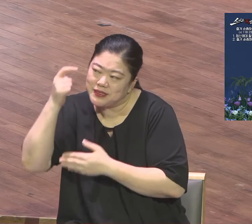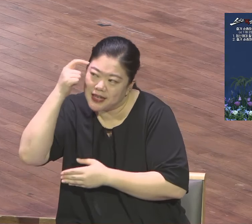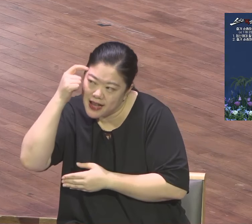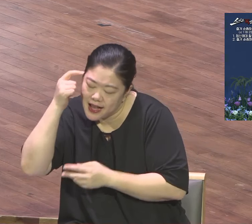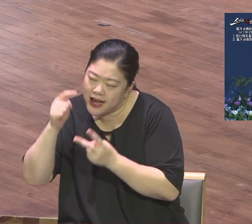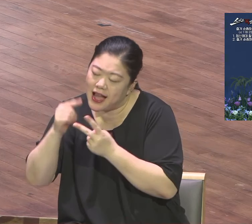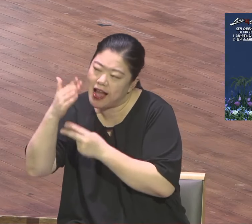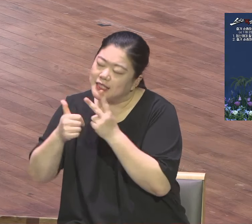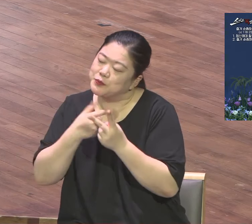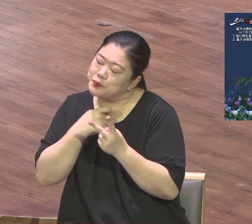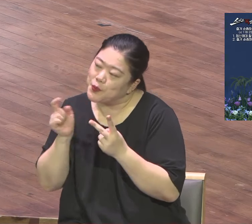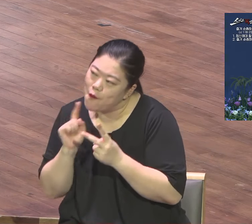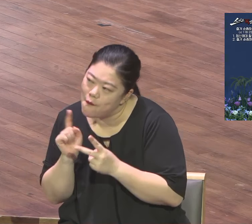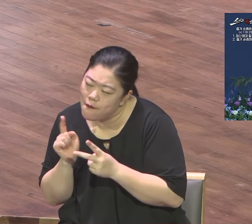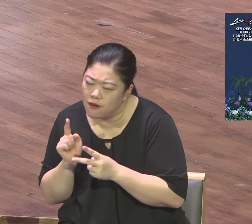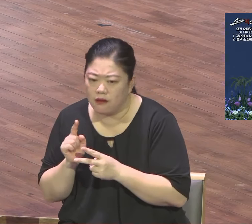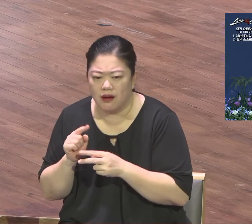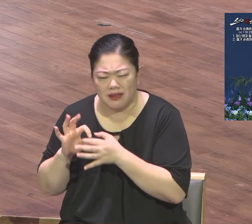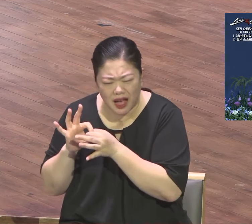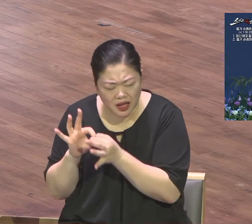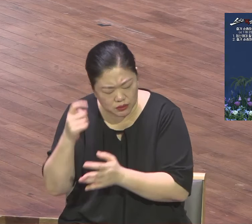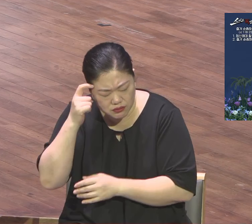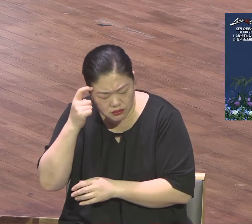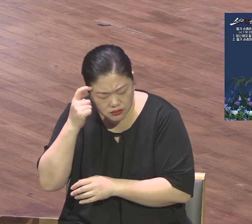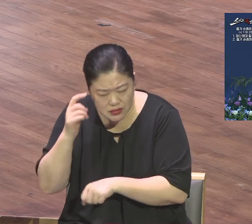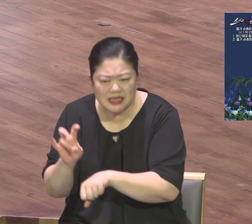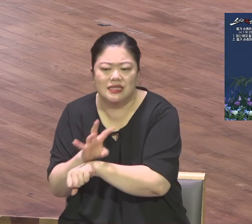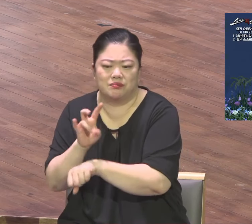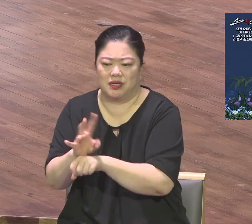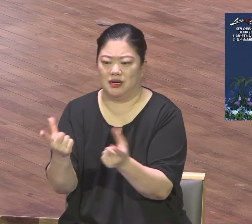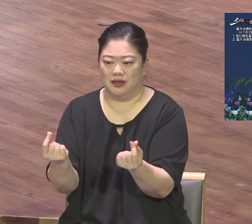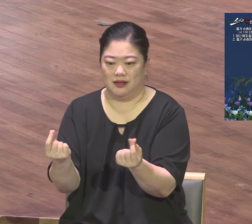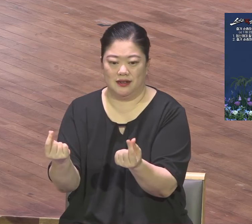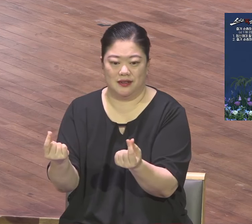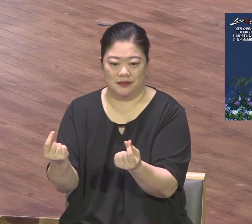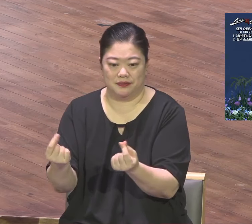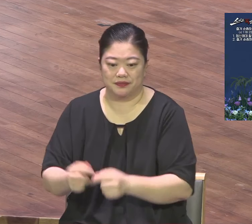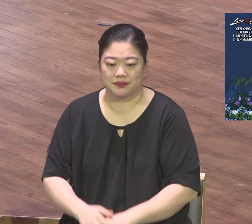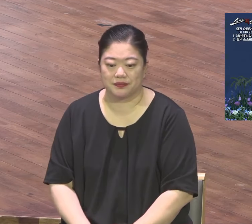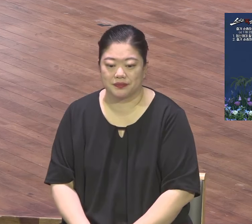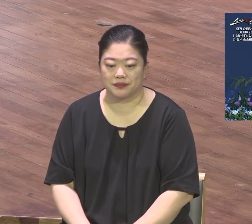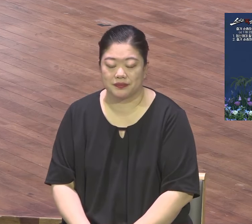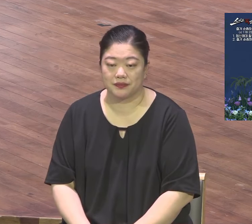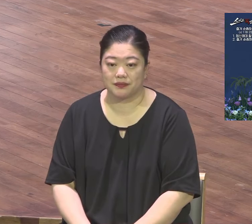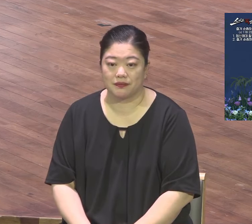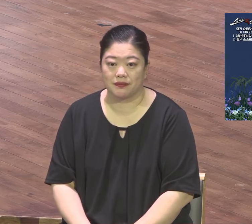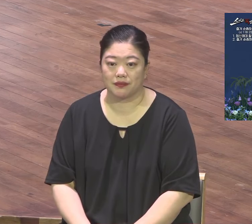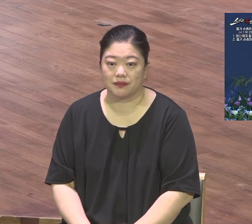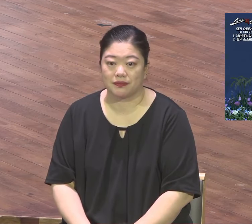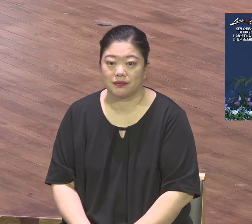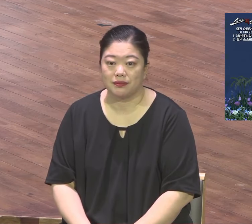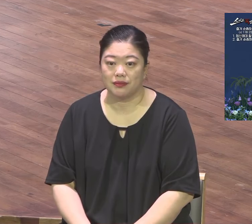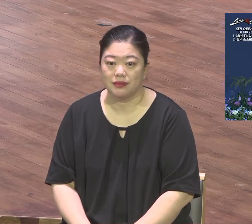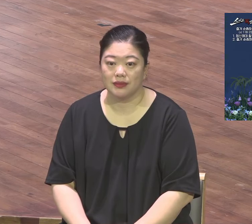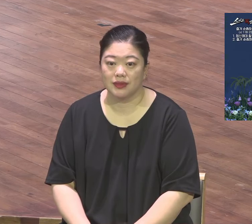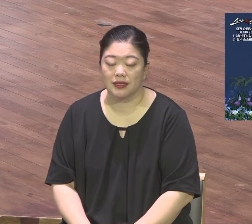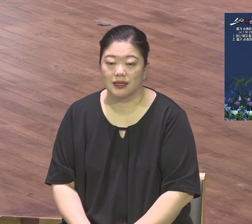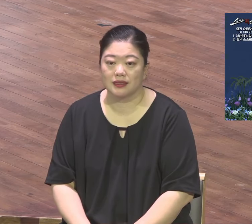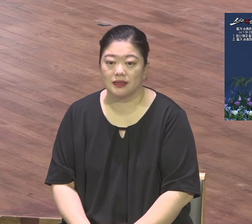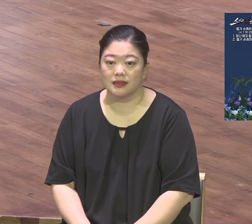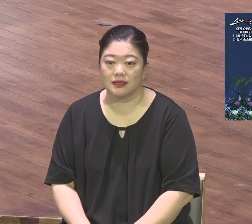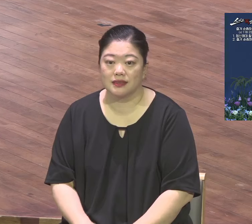신명기 28장 1절에는요, 하나님의 말씀을 지켜 행하면 하나님께서 뭐라 했냐,